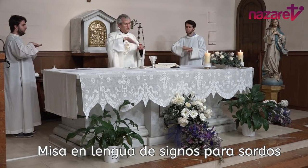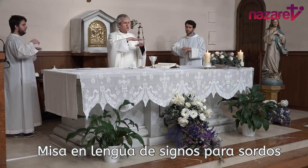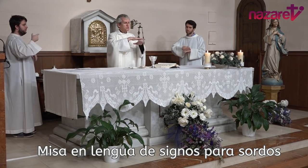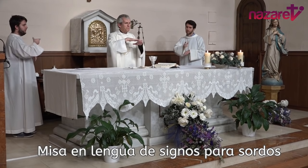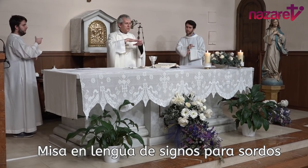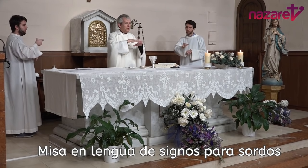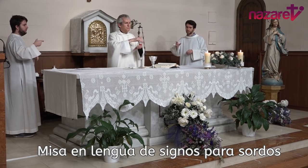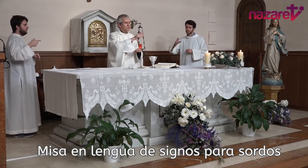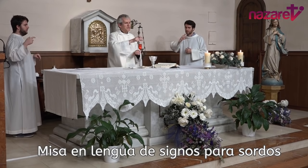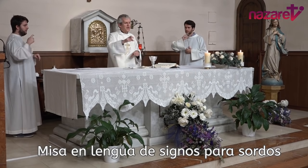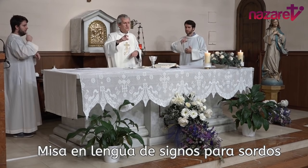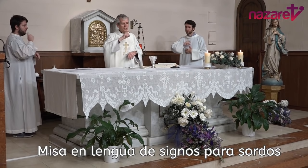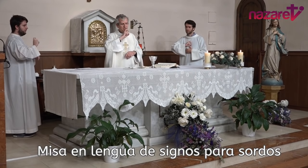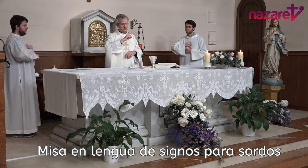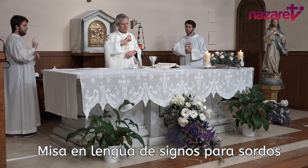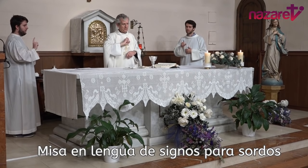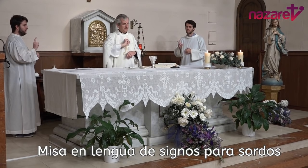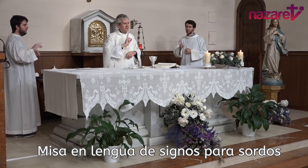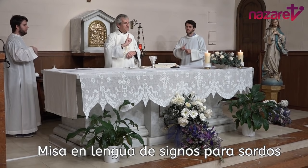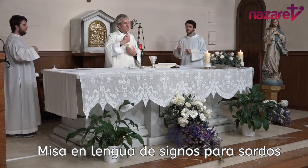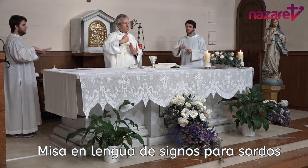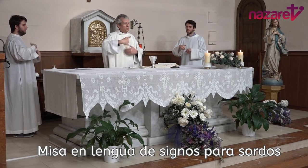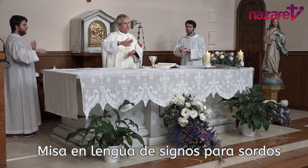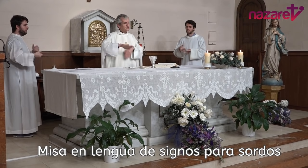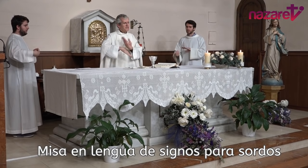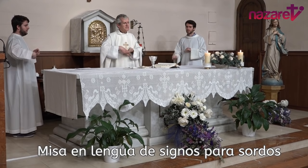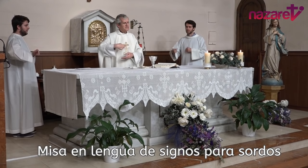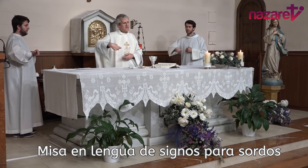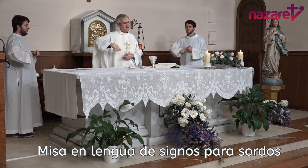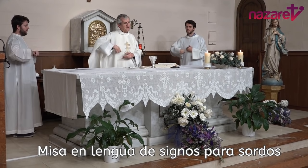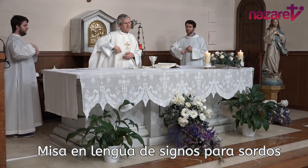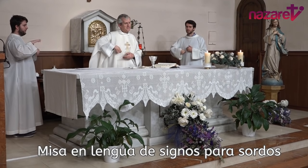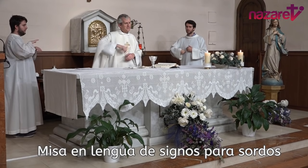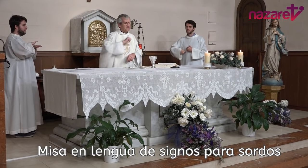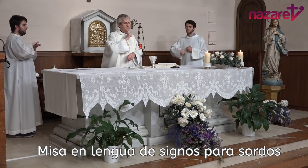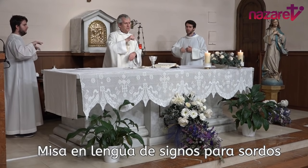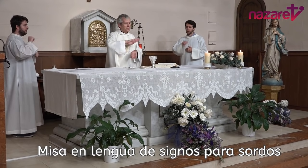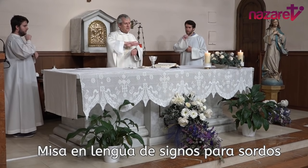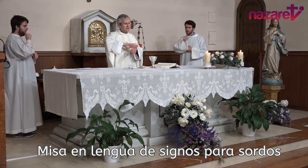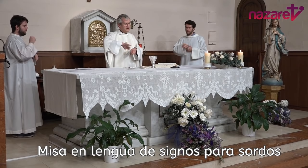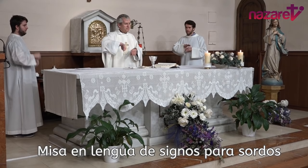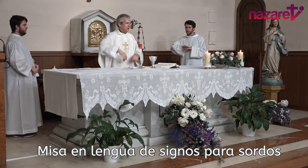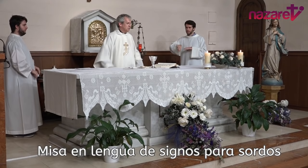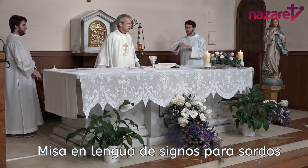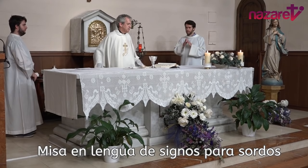nosotros perdonamos a los que nos ofenden. No nos dejes caer en la tentación y líbranos del